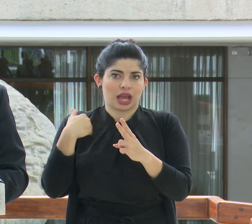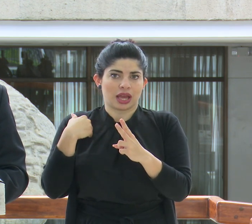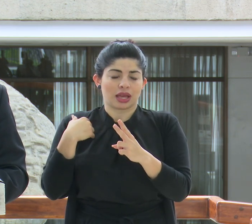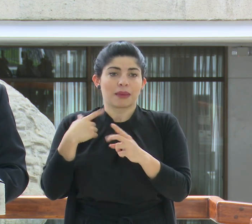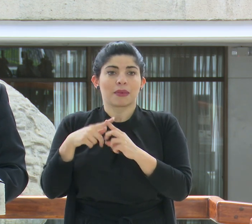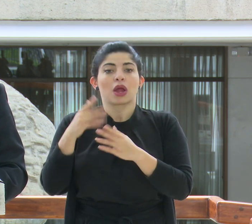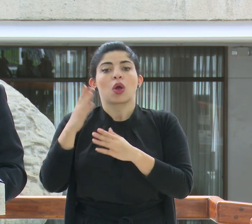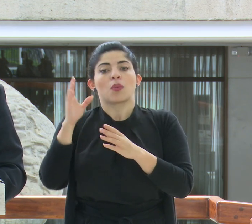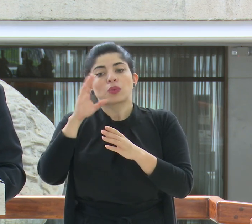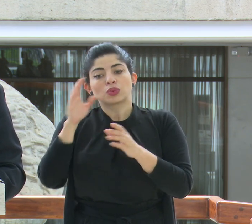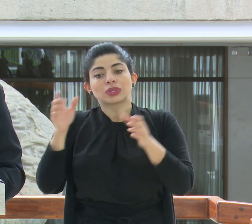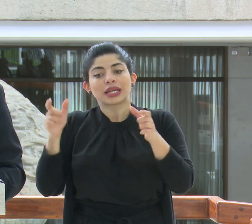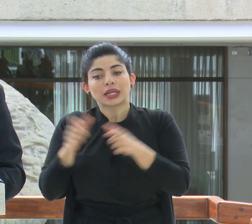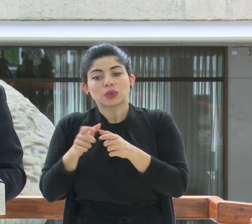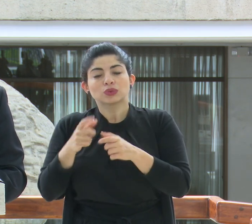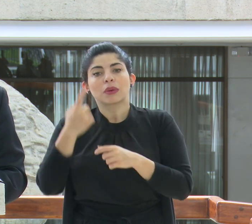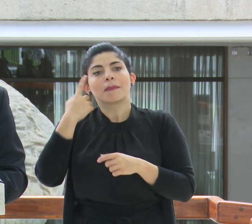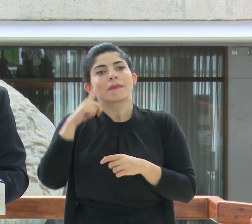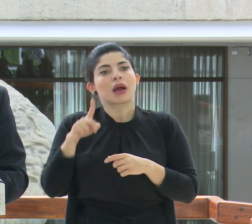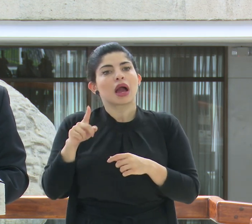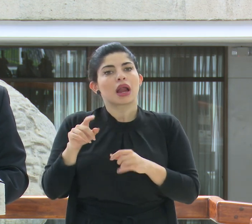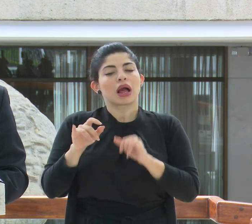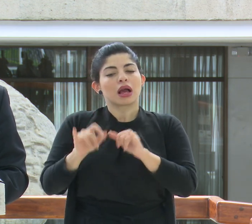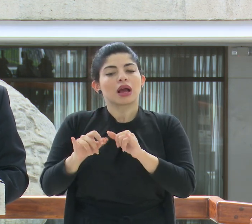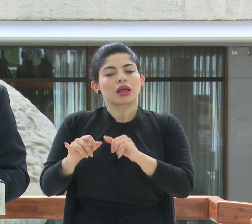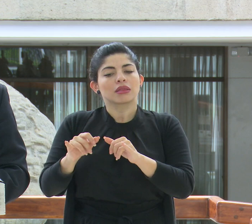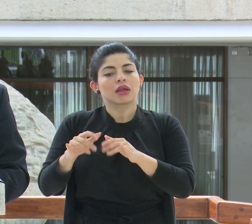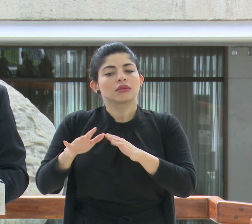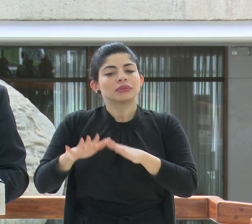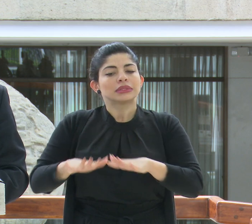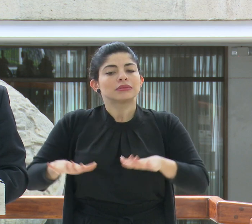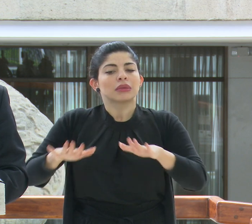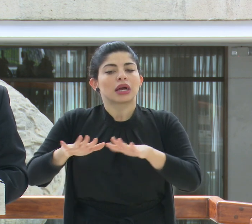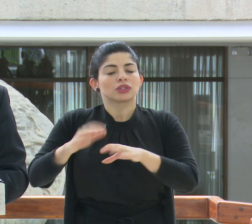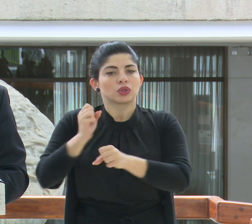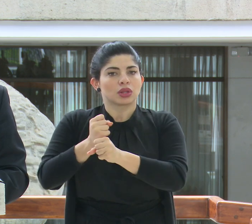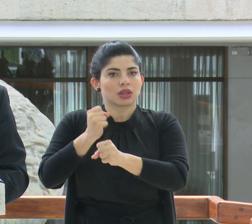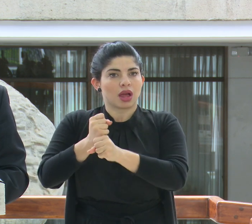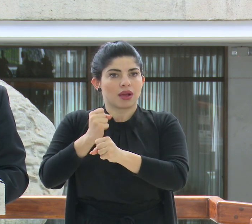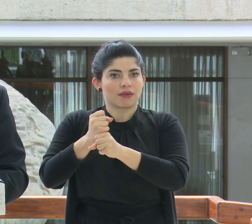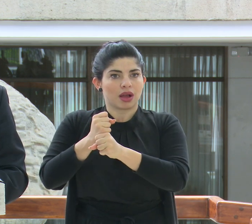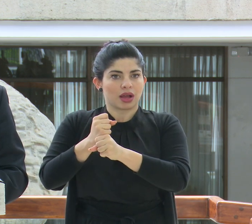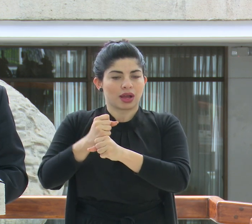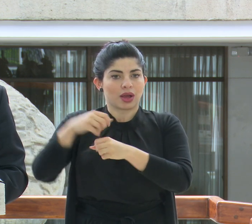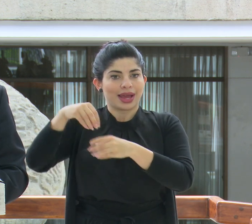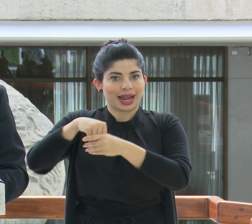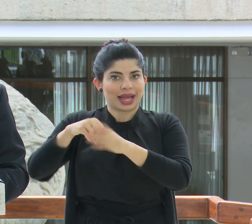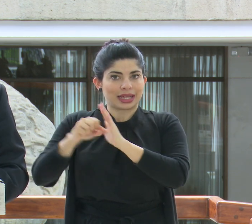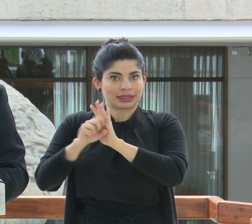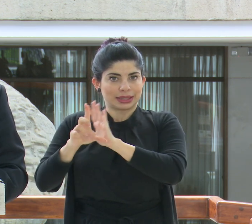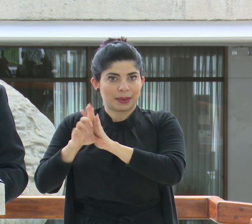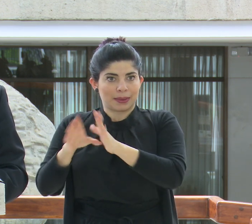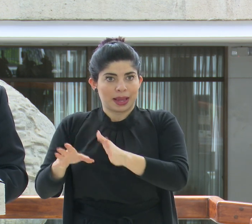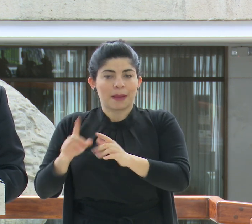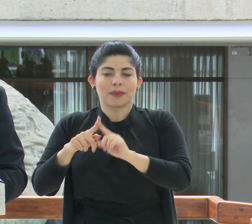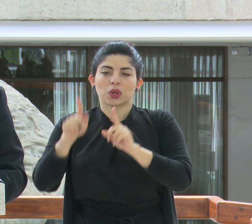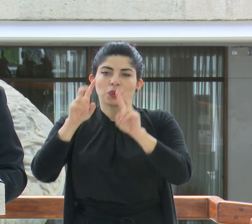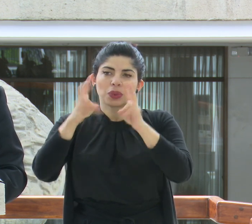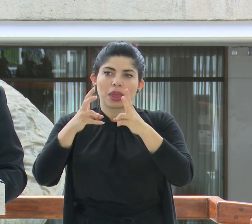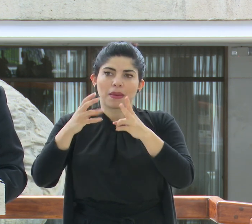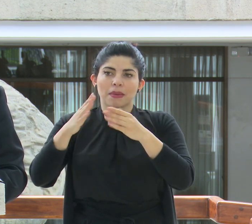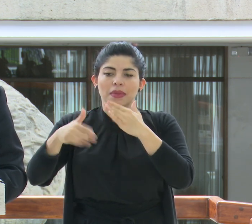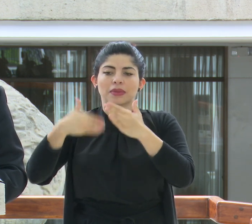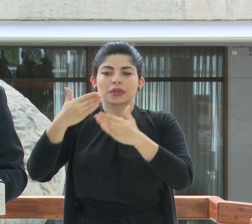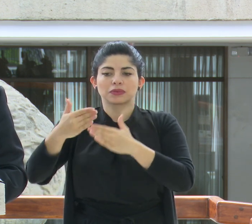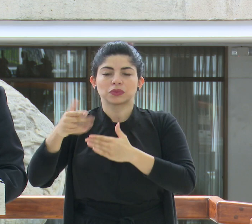Aún así reducirlo para mantener algún espacio operativo en la Asamblea, pero eso es un tema que tenemos